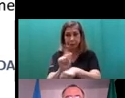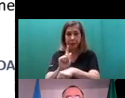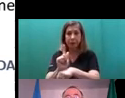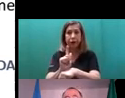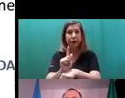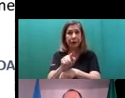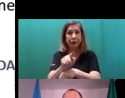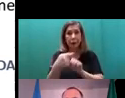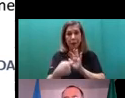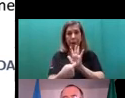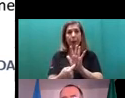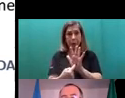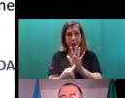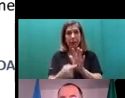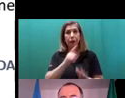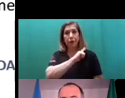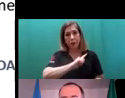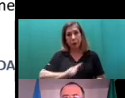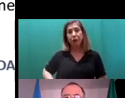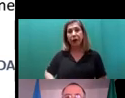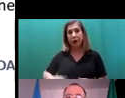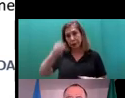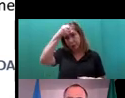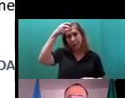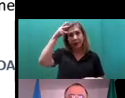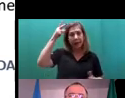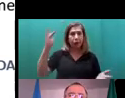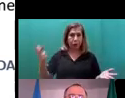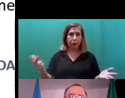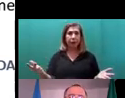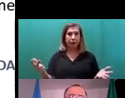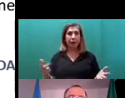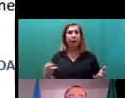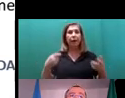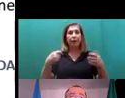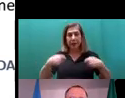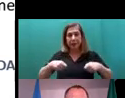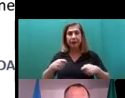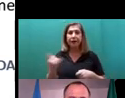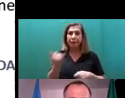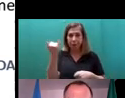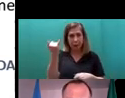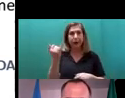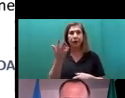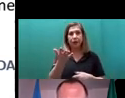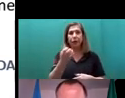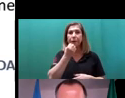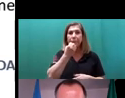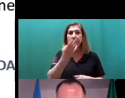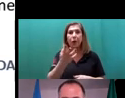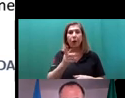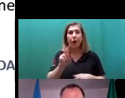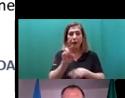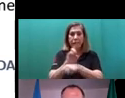a governança depende muito, uma boa governança depende muito de uma adequada gestão